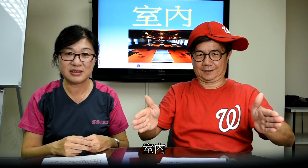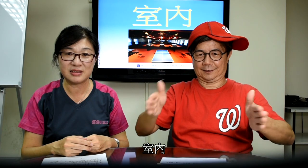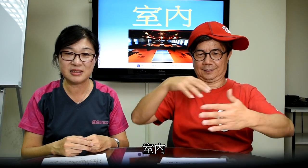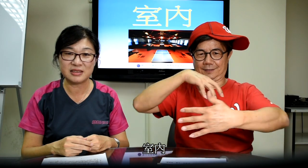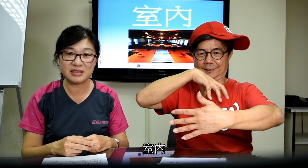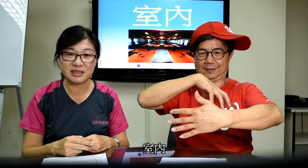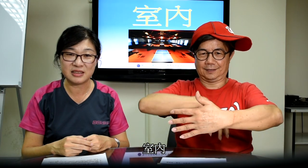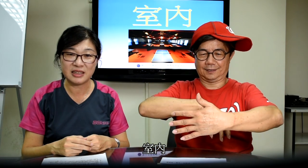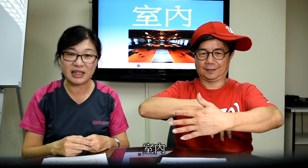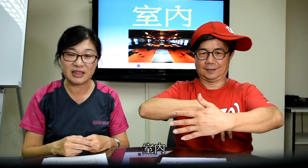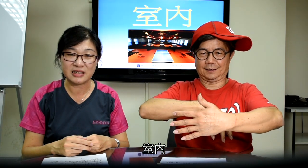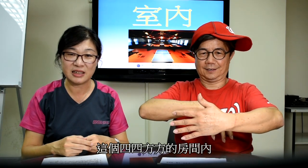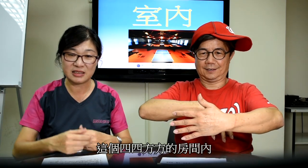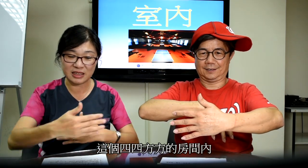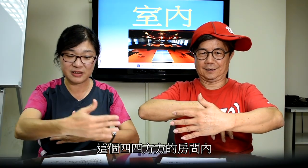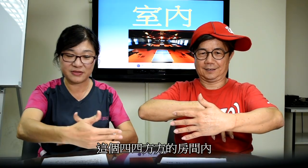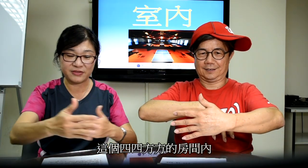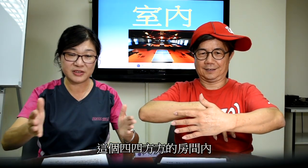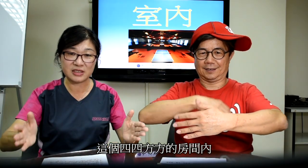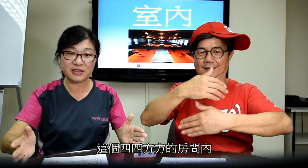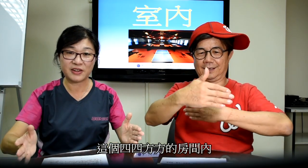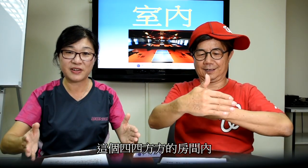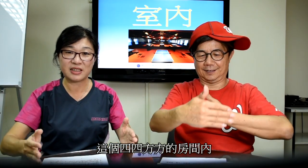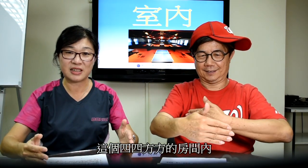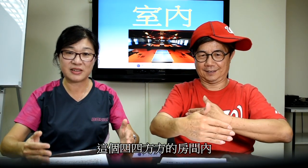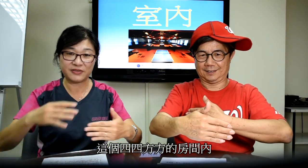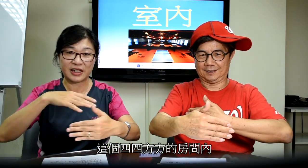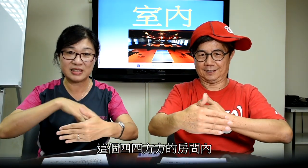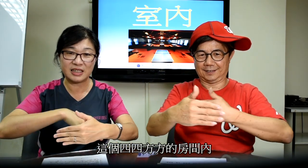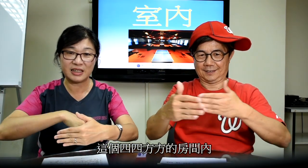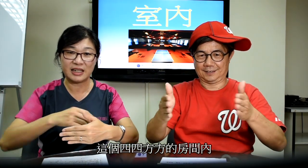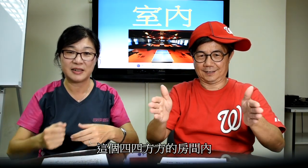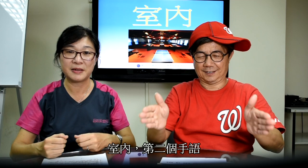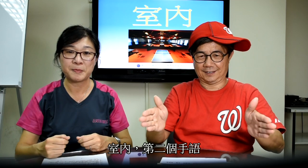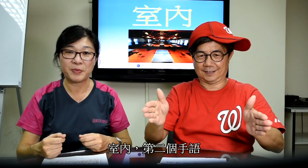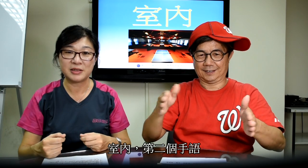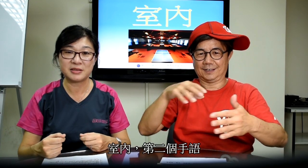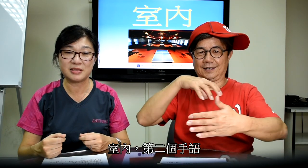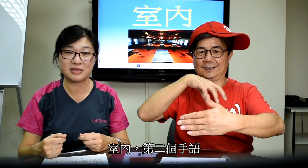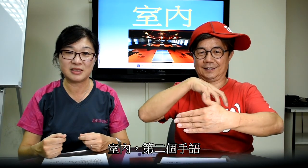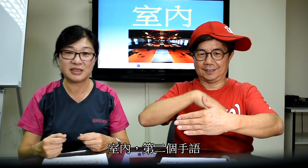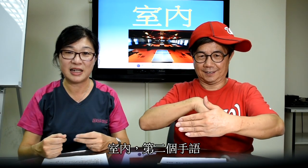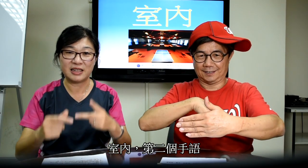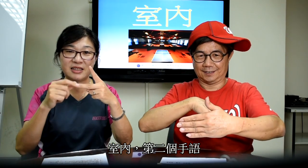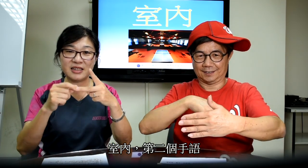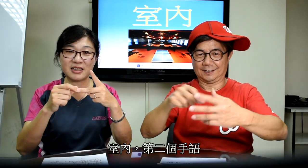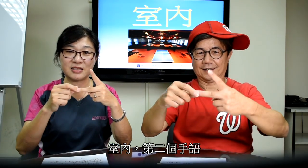室内。这个四四方方的房间内，室内。第二个手